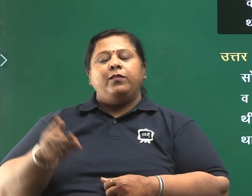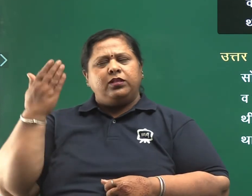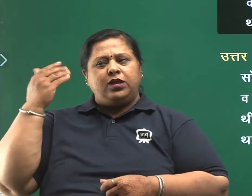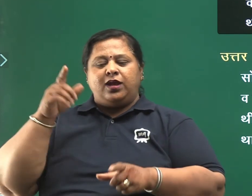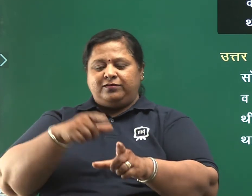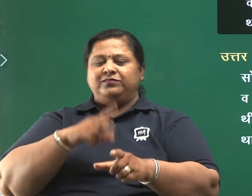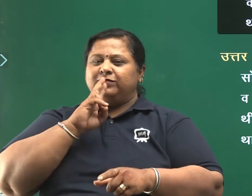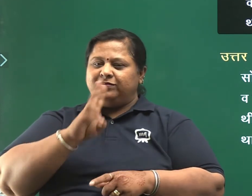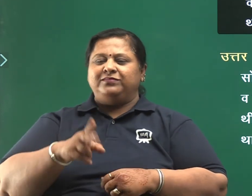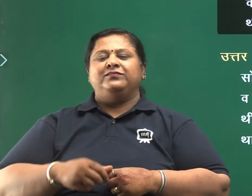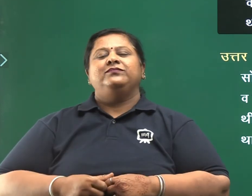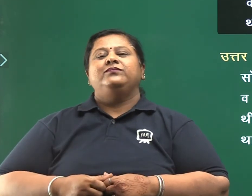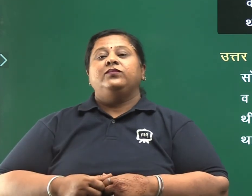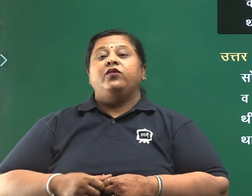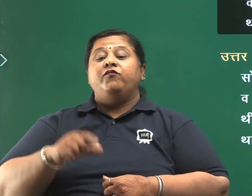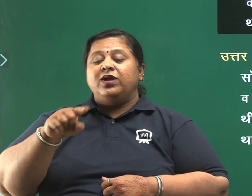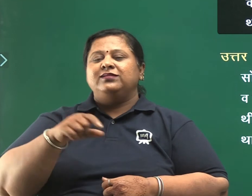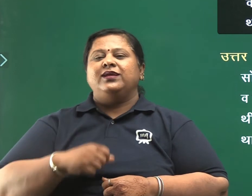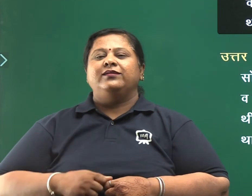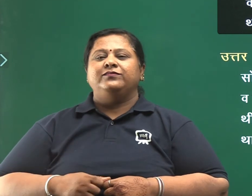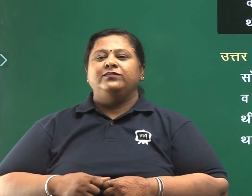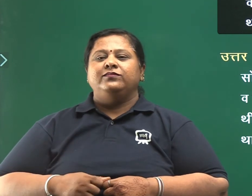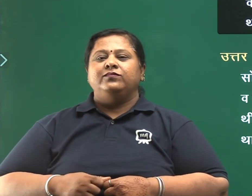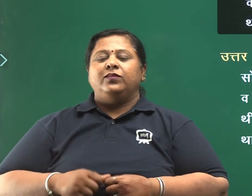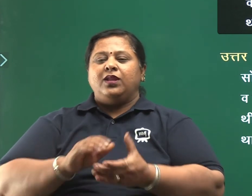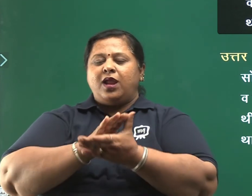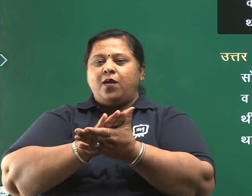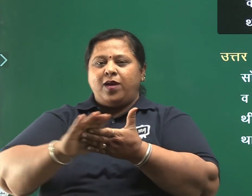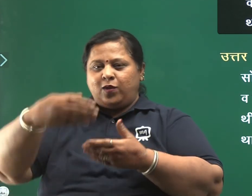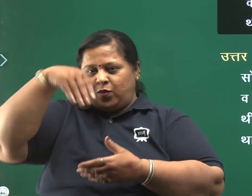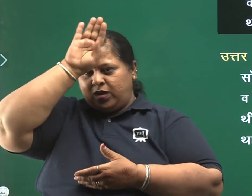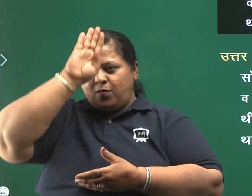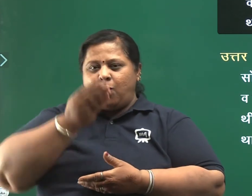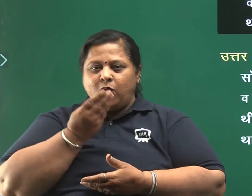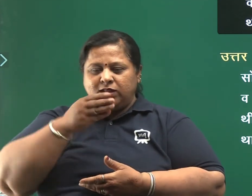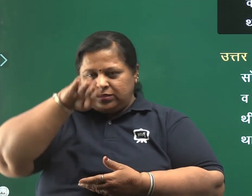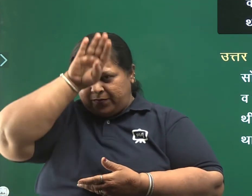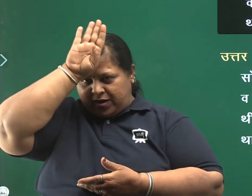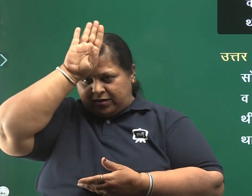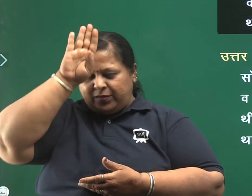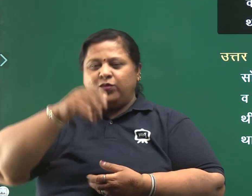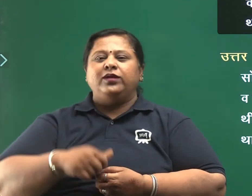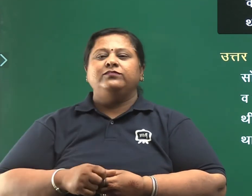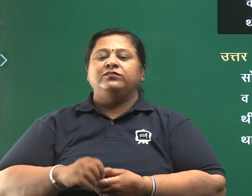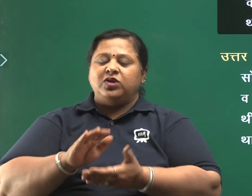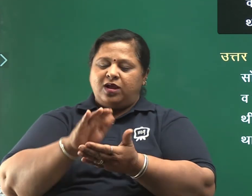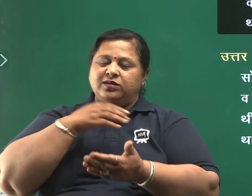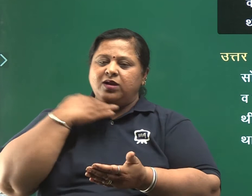बताया। वह इसने हुमायूं की जान बचाई